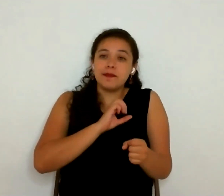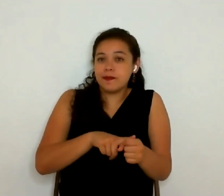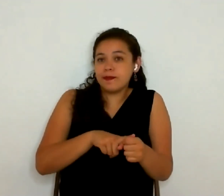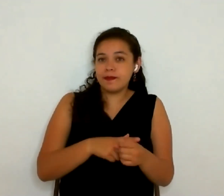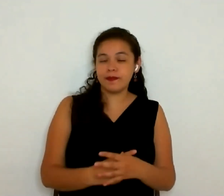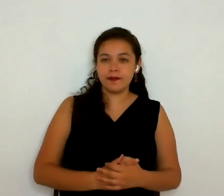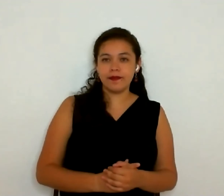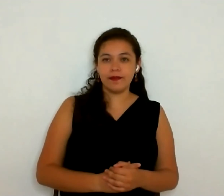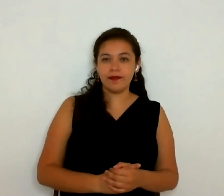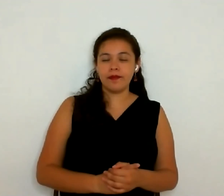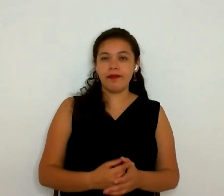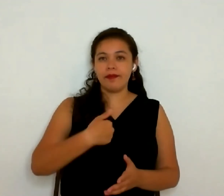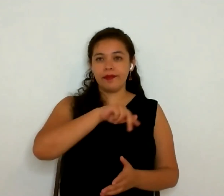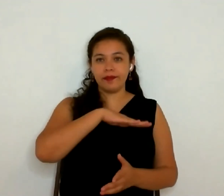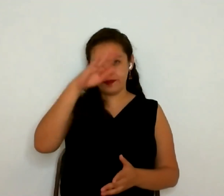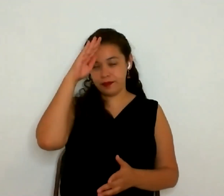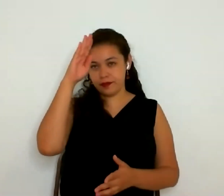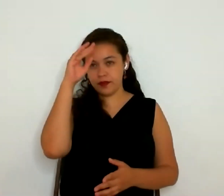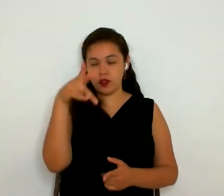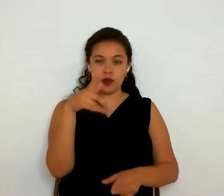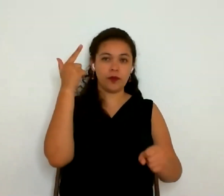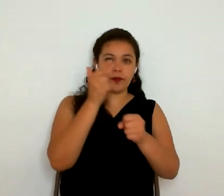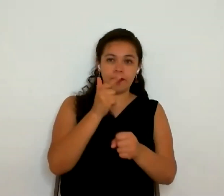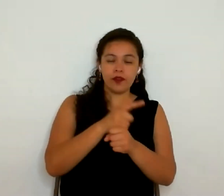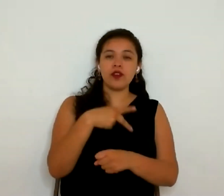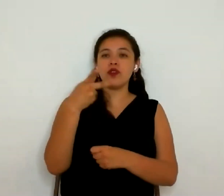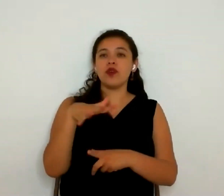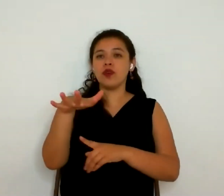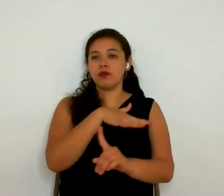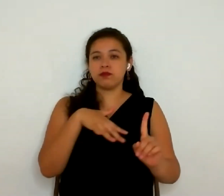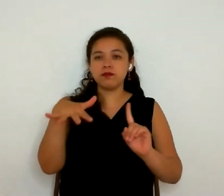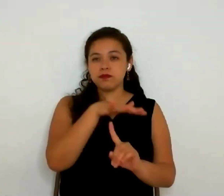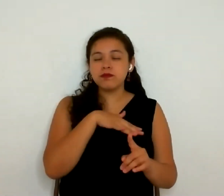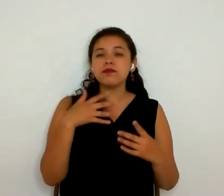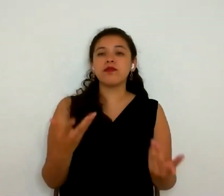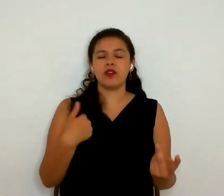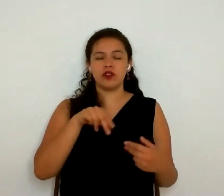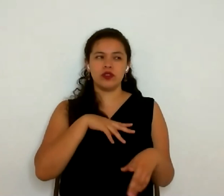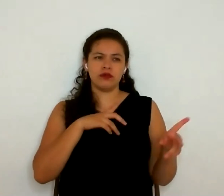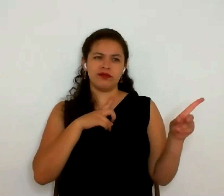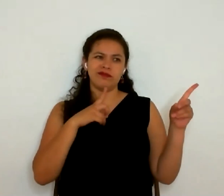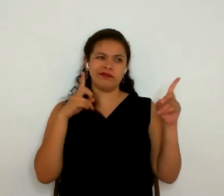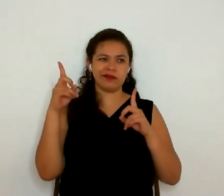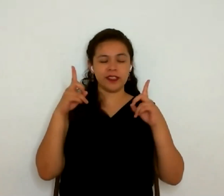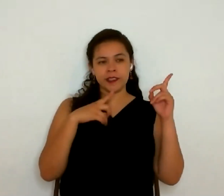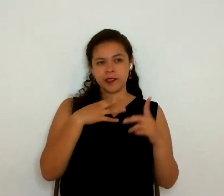me considerábamos por su diagnóstico por su situación porque teníamos dudas de